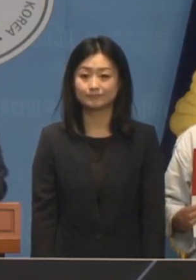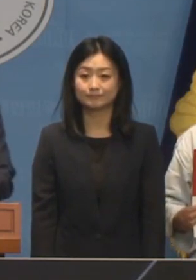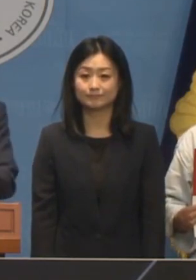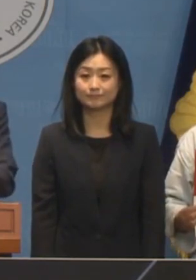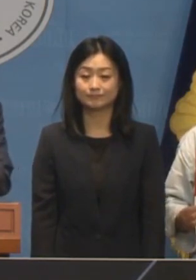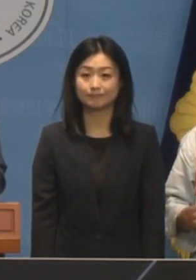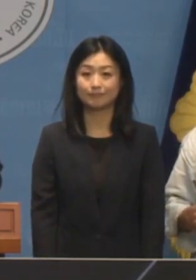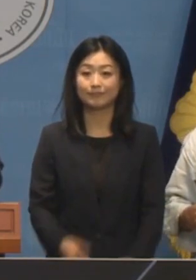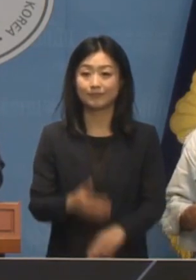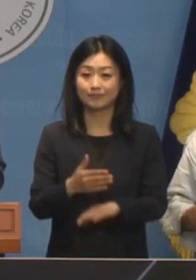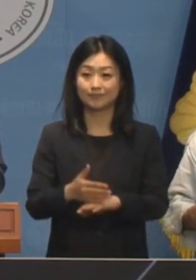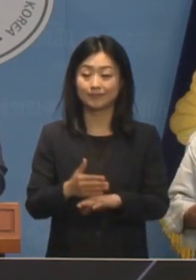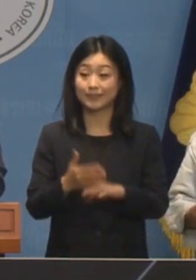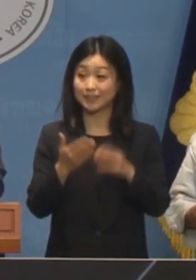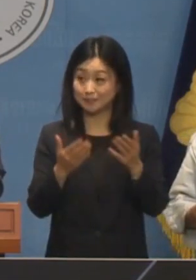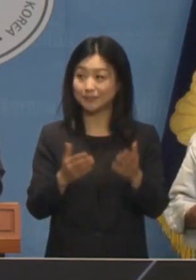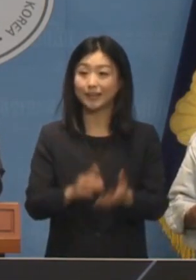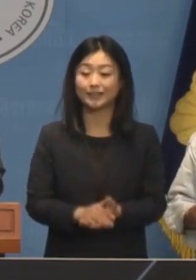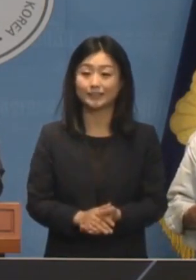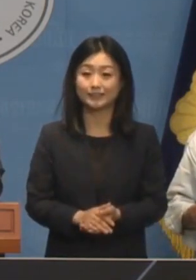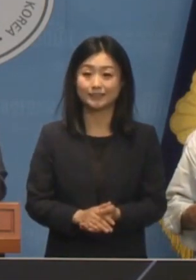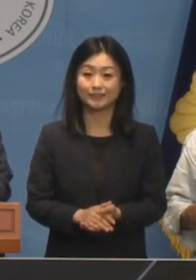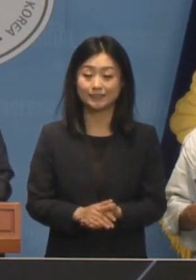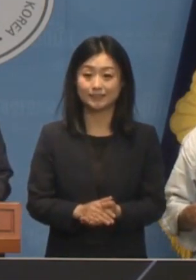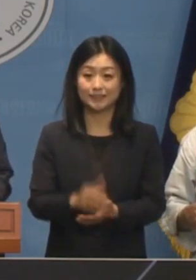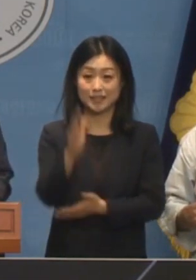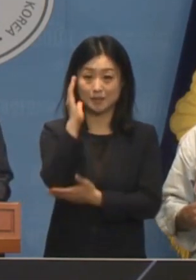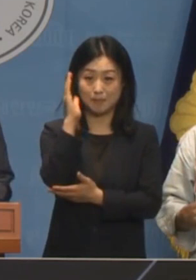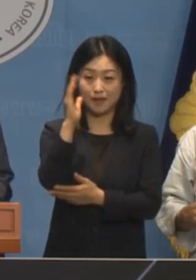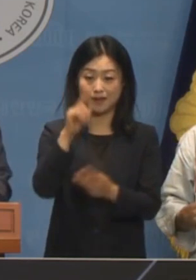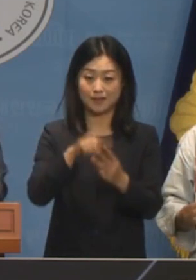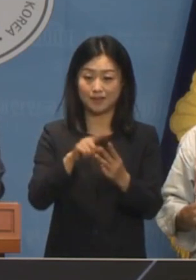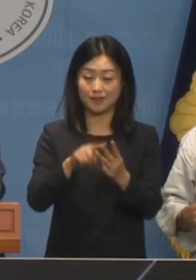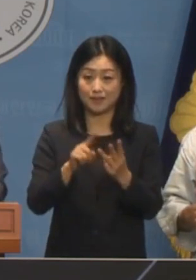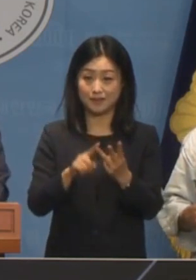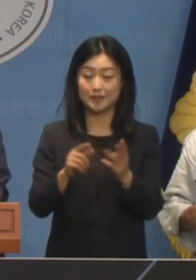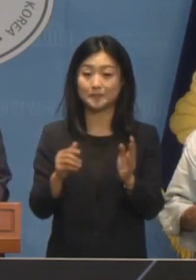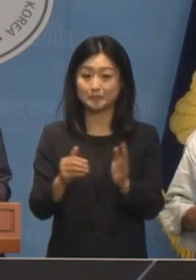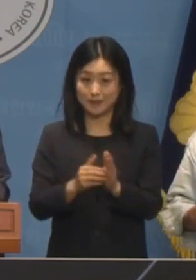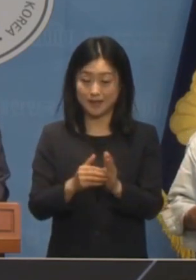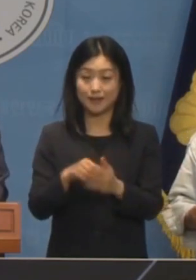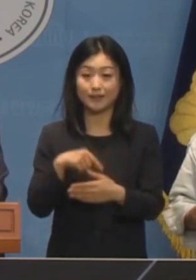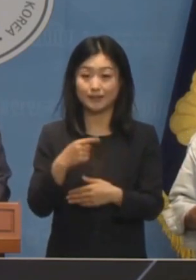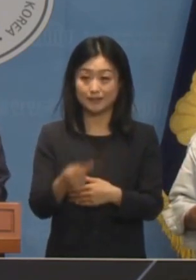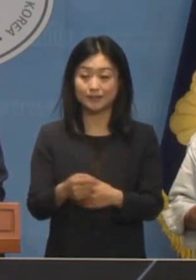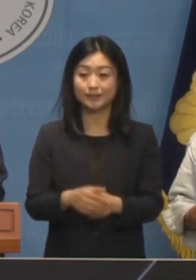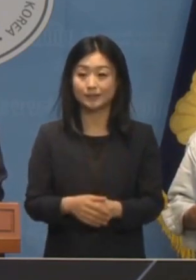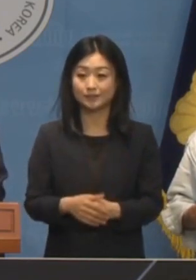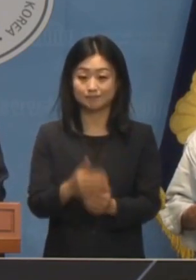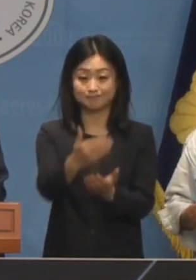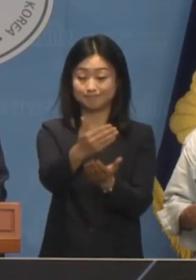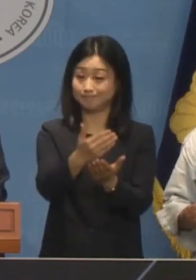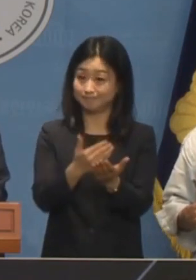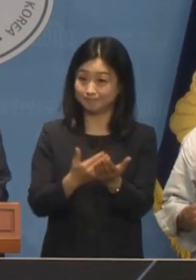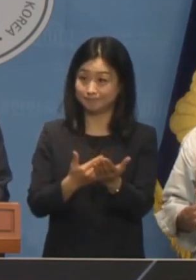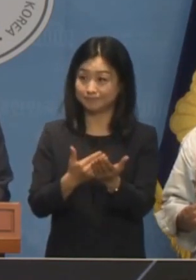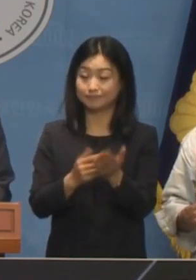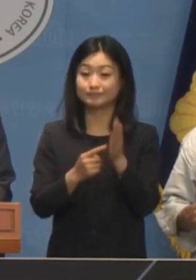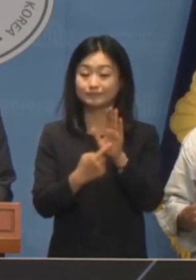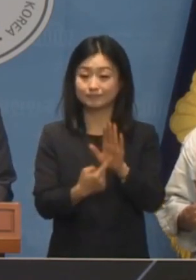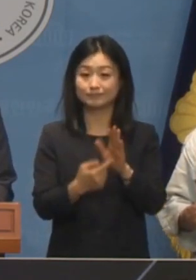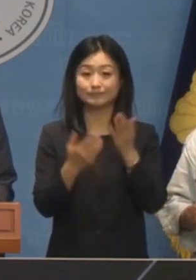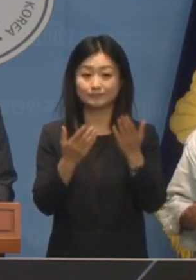네, 감사합니다. 이게 발언은 세 번으로 이렇게 끝나고 이제 성명서